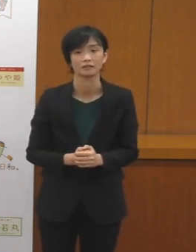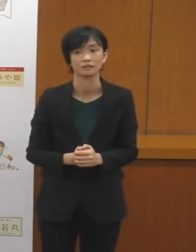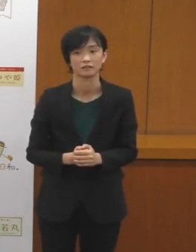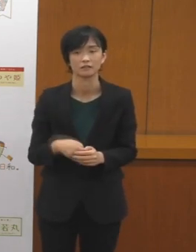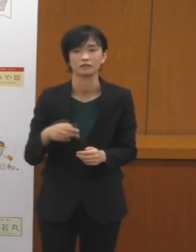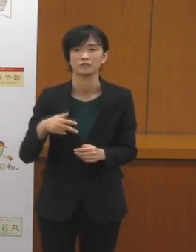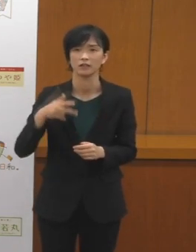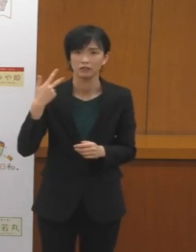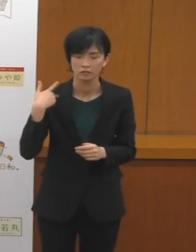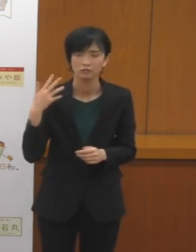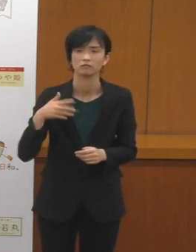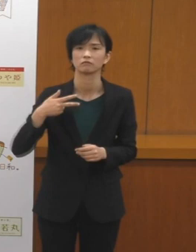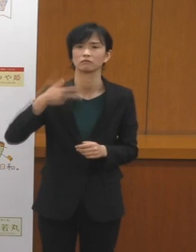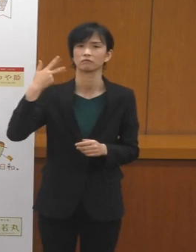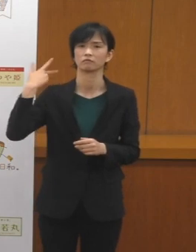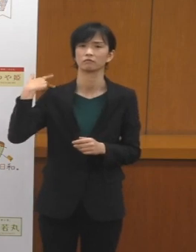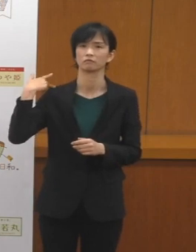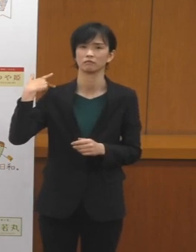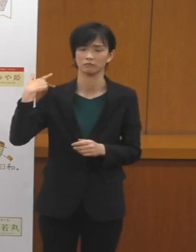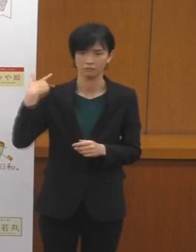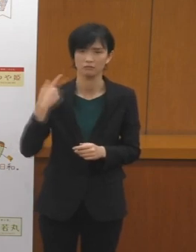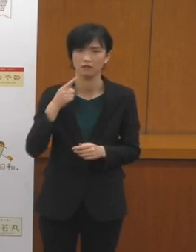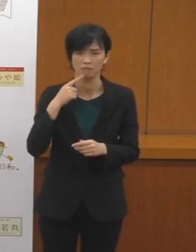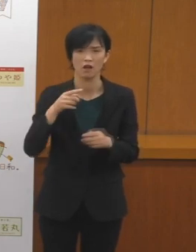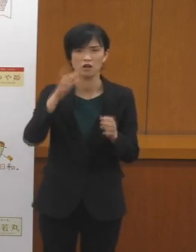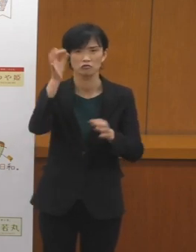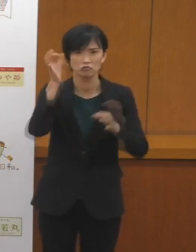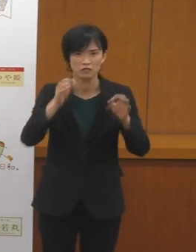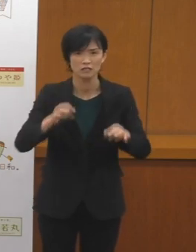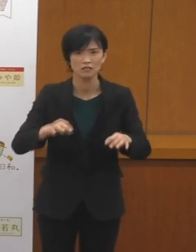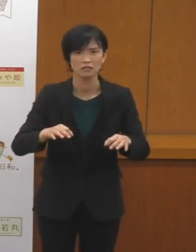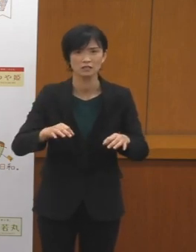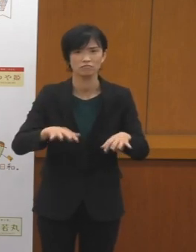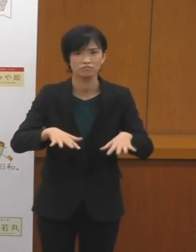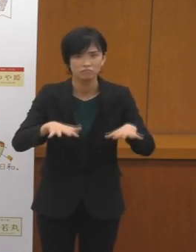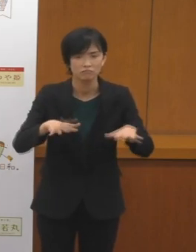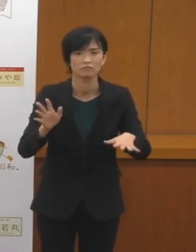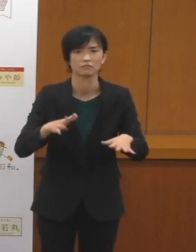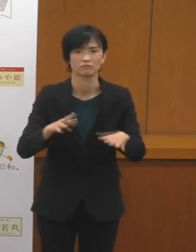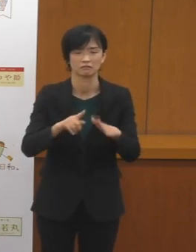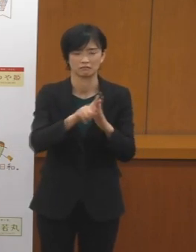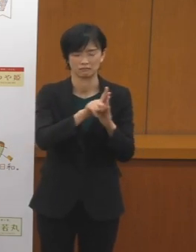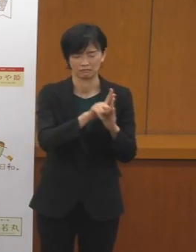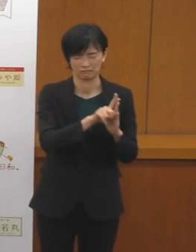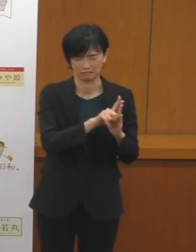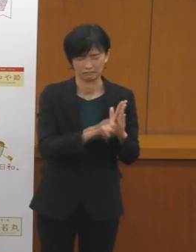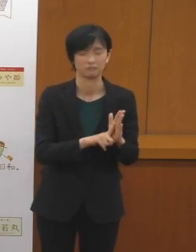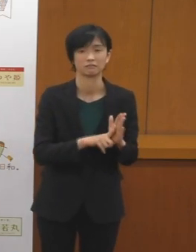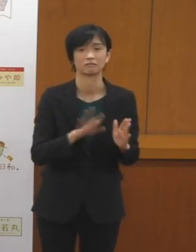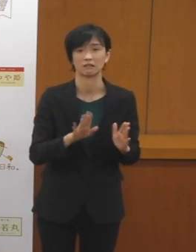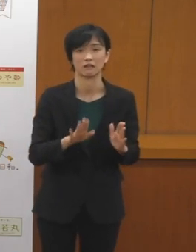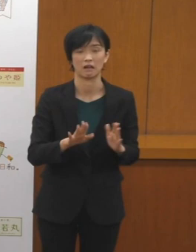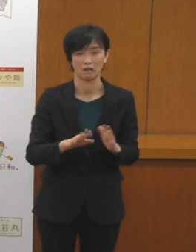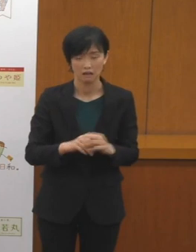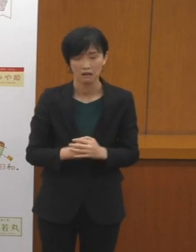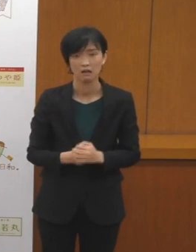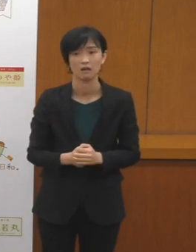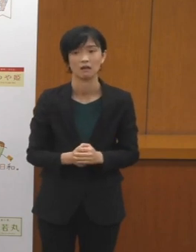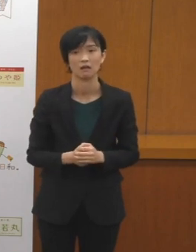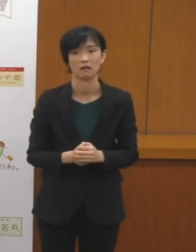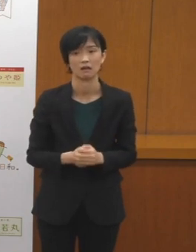先週先々週あたりですかね雪が降ったりだったとか相当寒い日が続いたりして